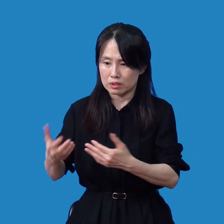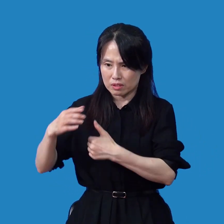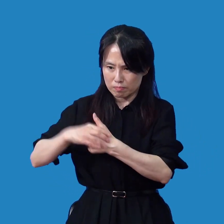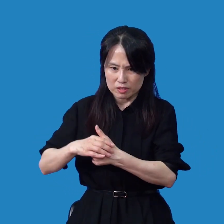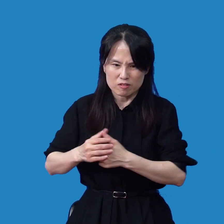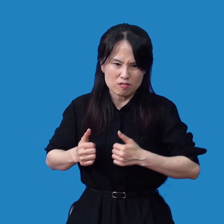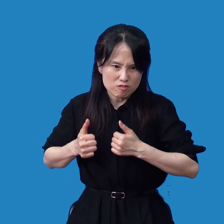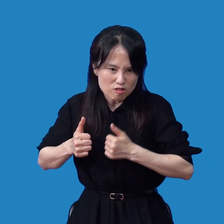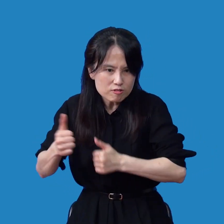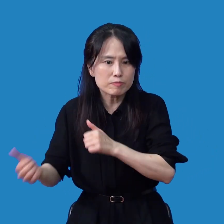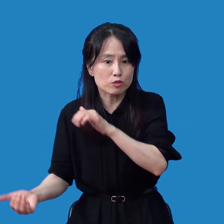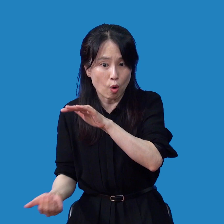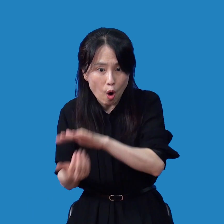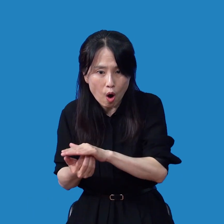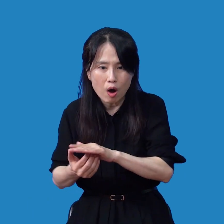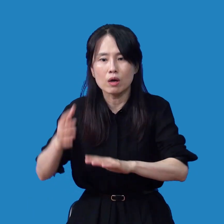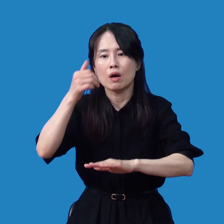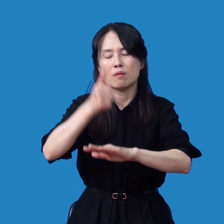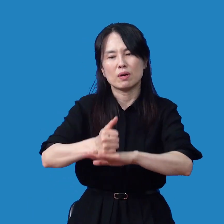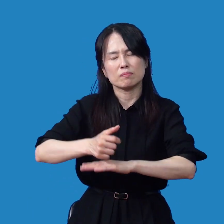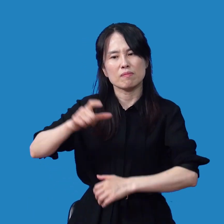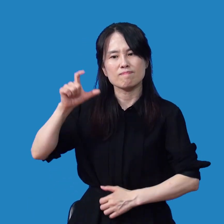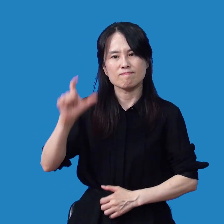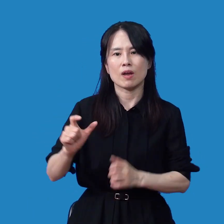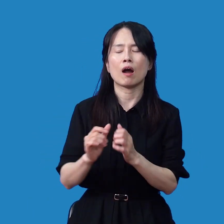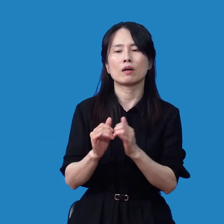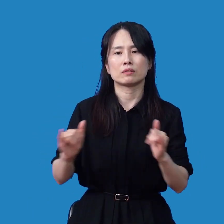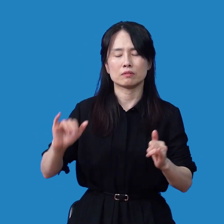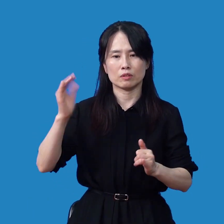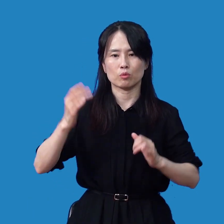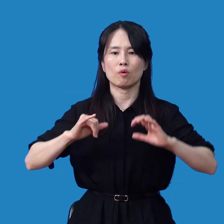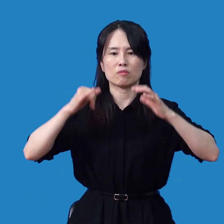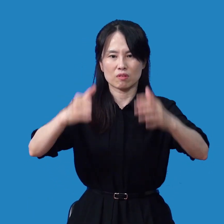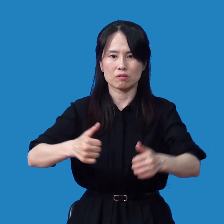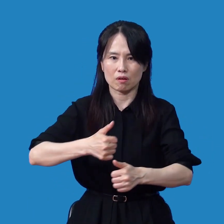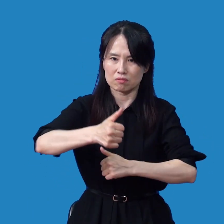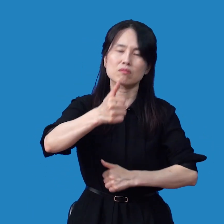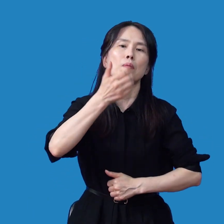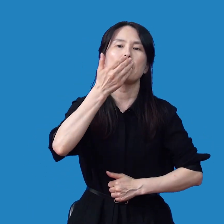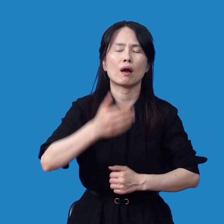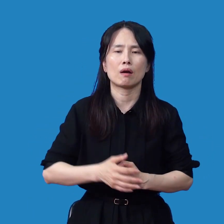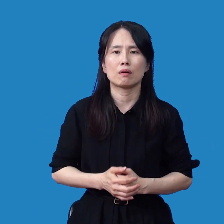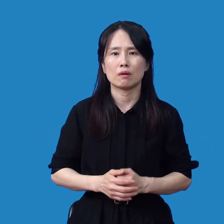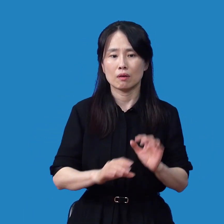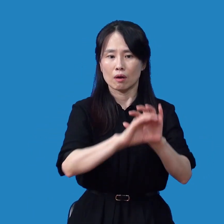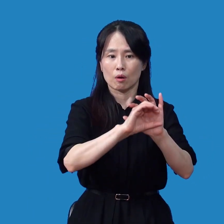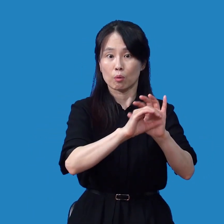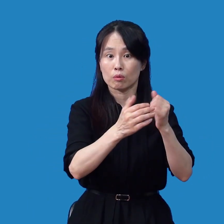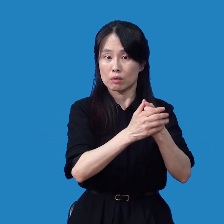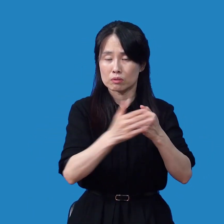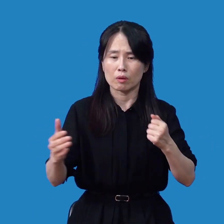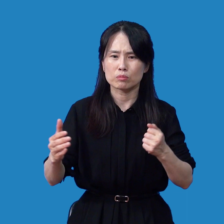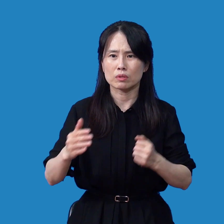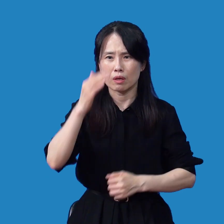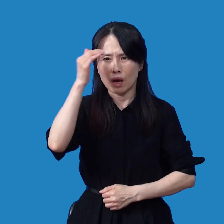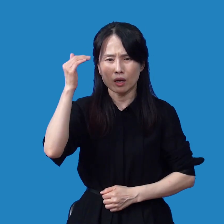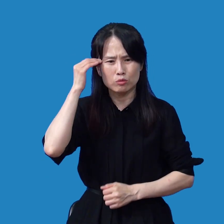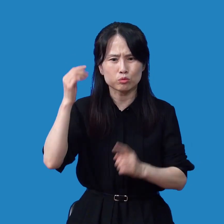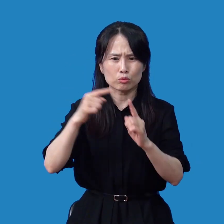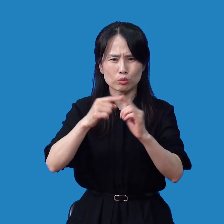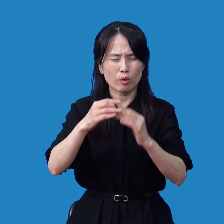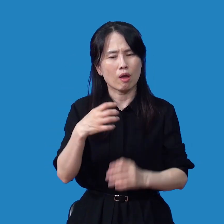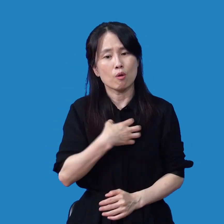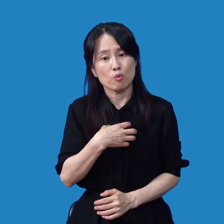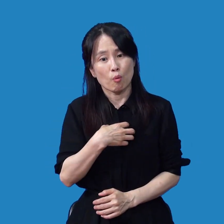사람입니다. 세상도 이길 수 없는 강한 자가 됩니다. 코로나 때문에 한국 교회가 위기를 만났다